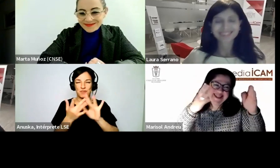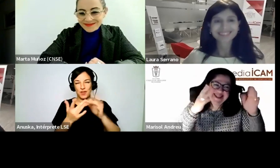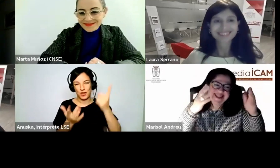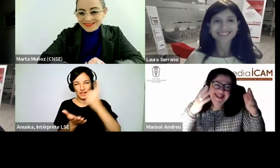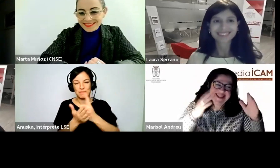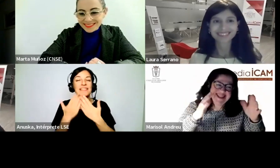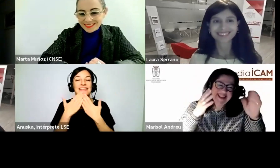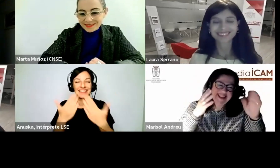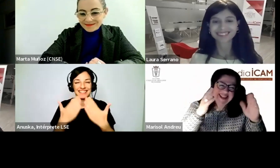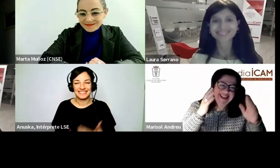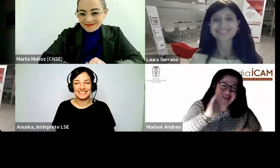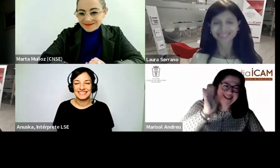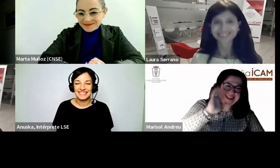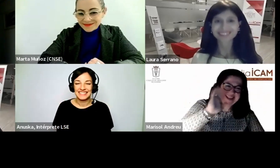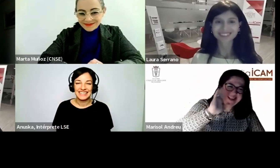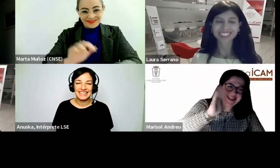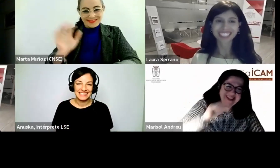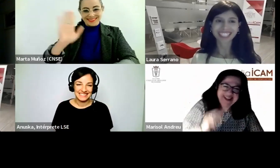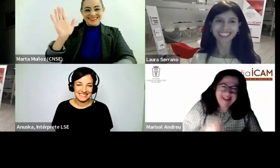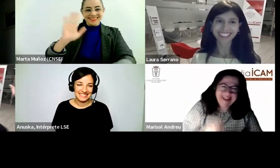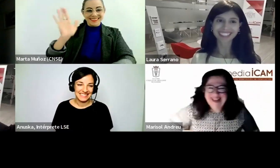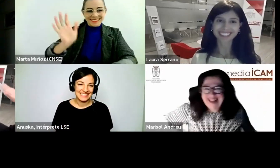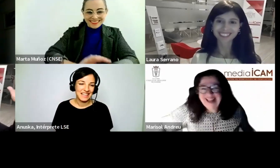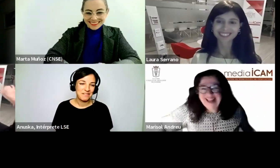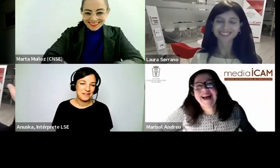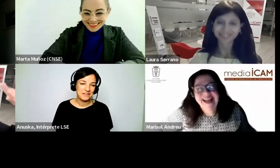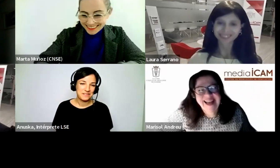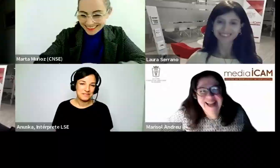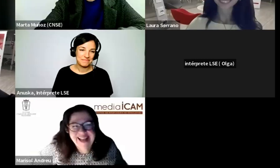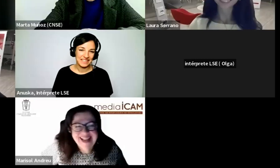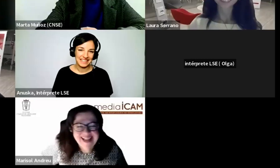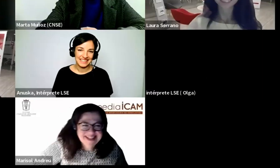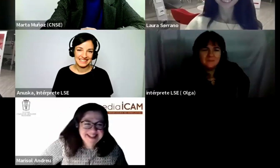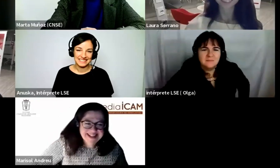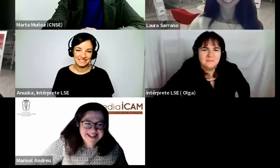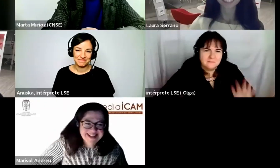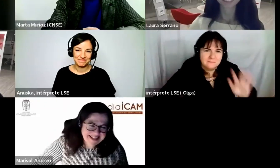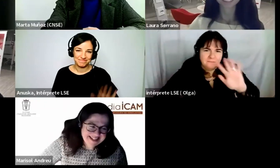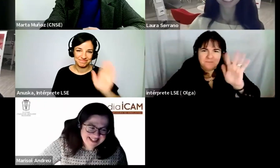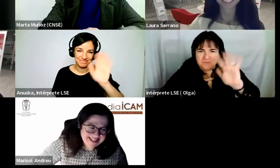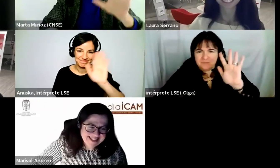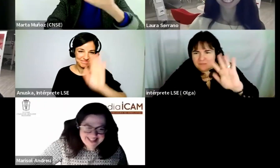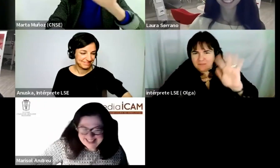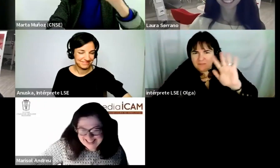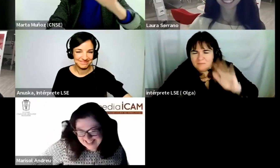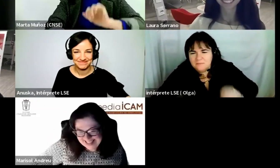Muchísimas gracias. Muchas Muchas gracias. gracias. Hasta luego, gracias.